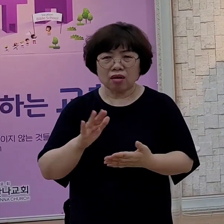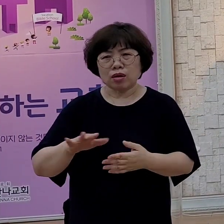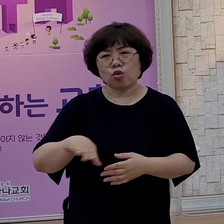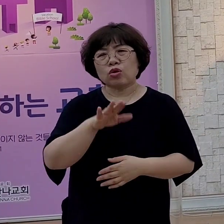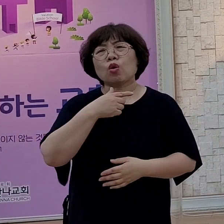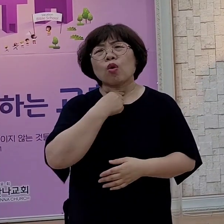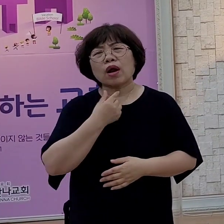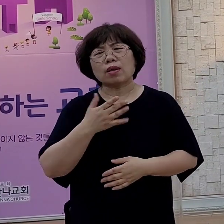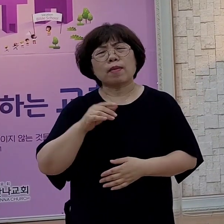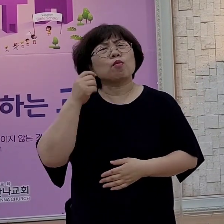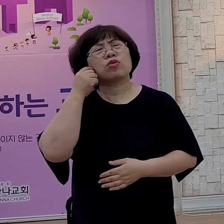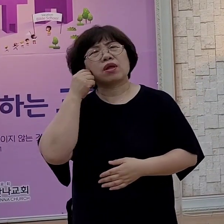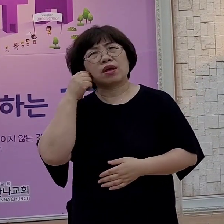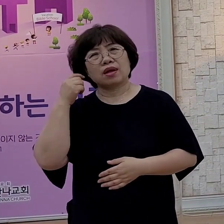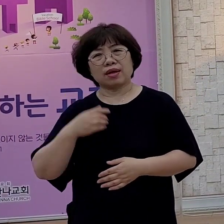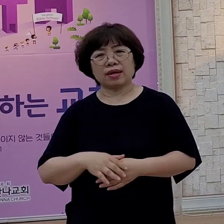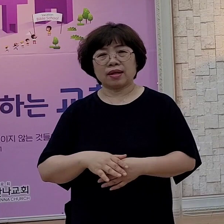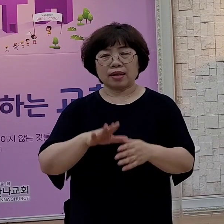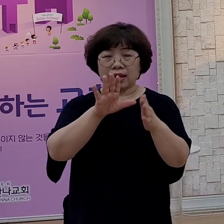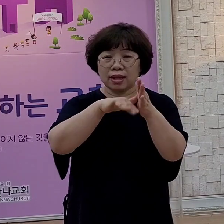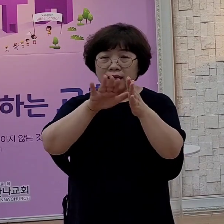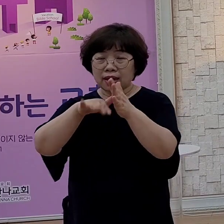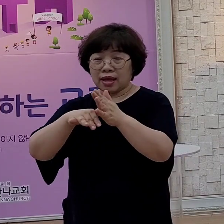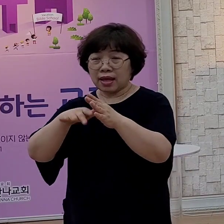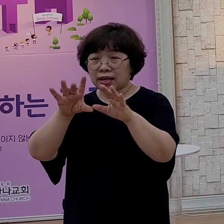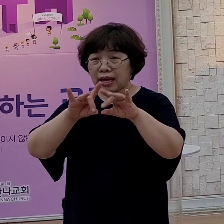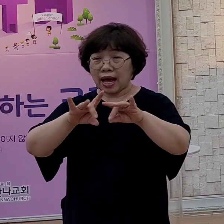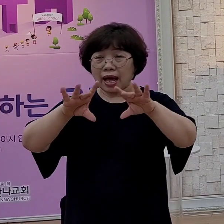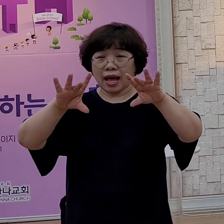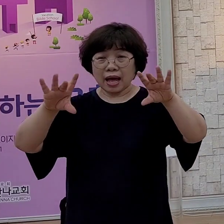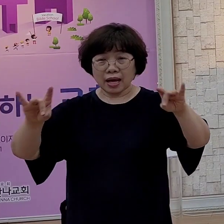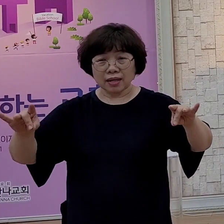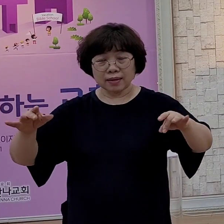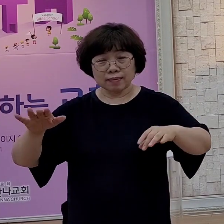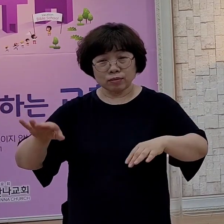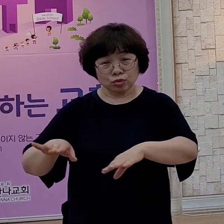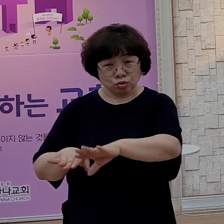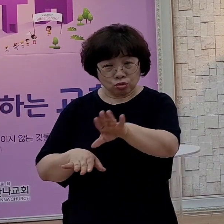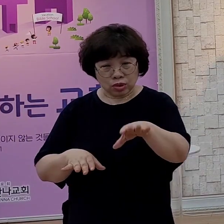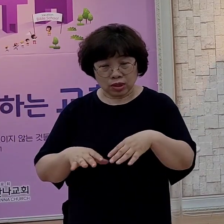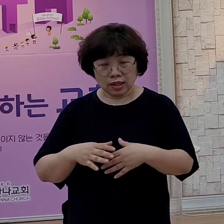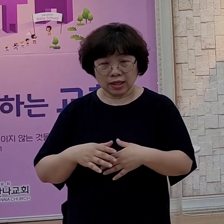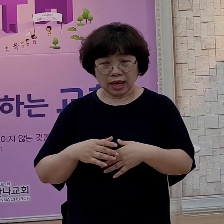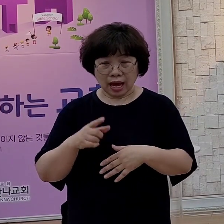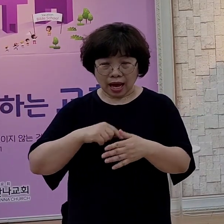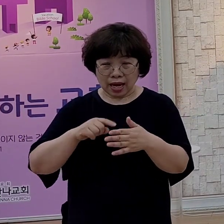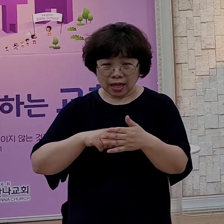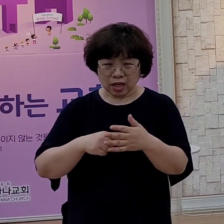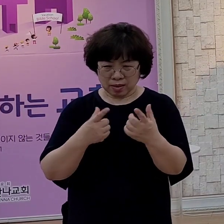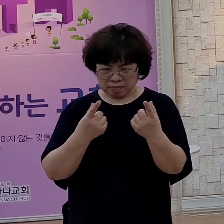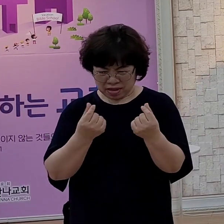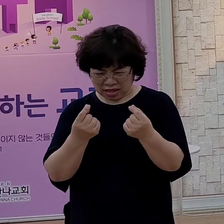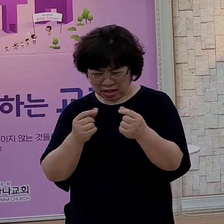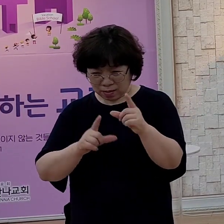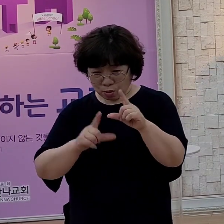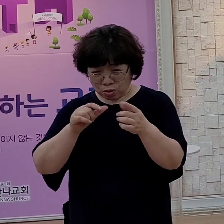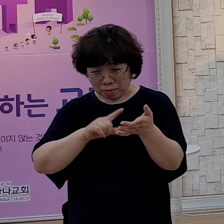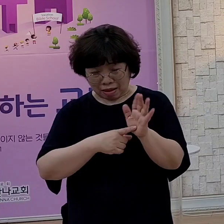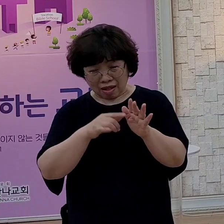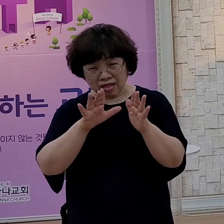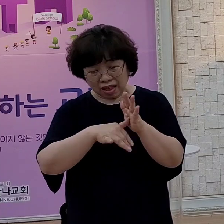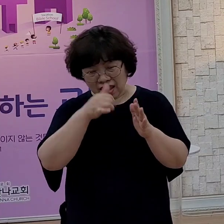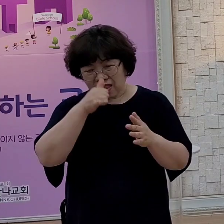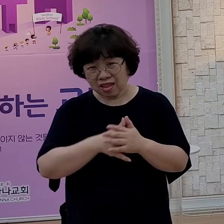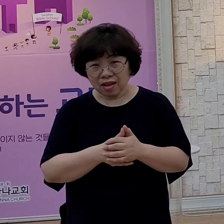여러분, 우리가 때로는 잠시, 그죠? 우리에게도 그런 모습이 보일 때도 있잖아요. 아, 우리가